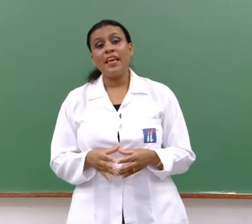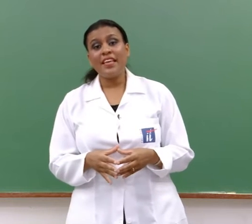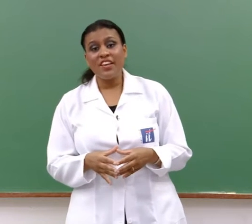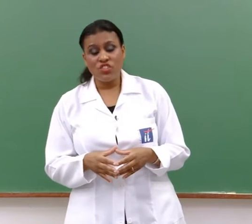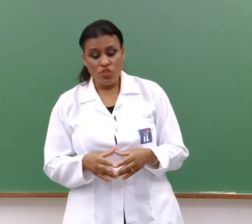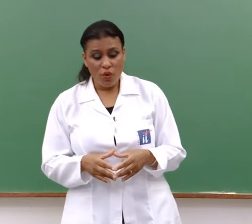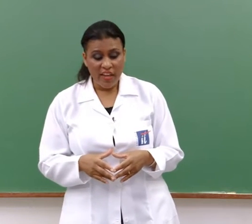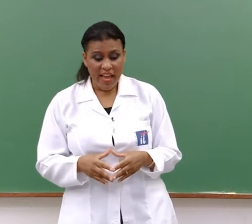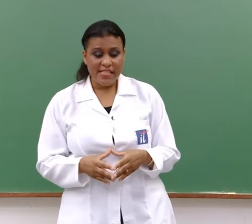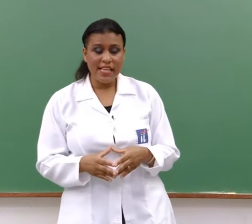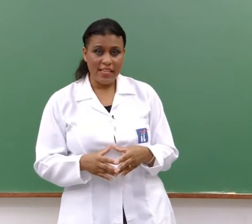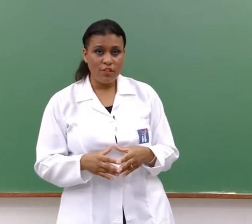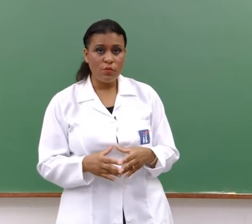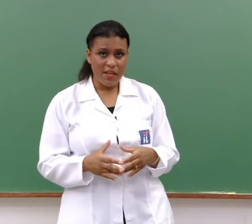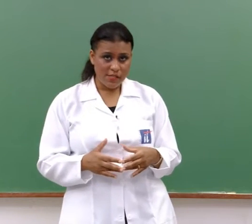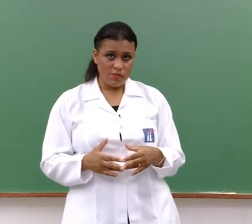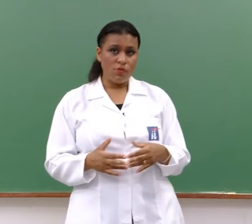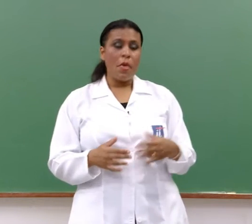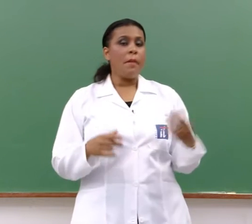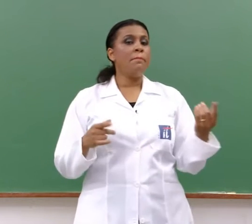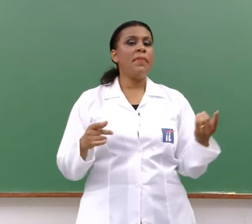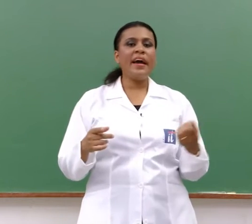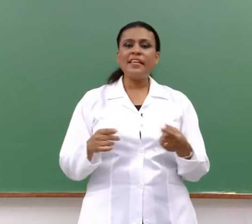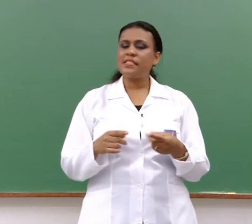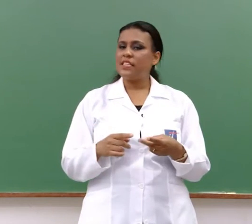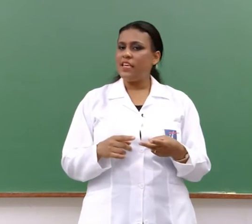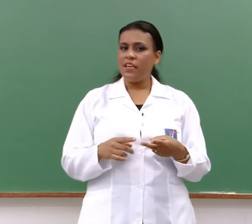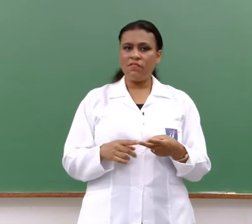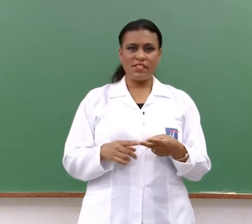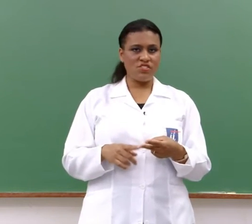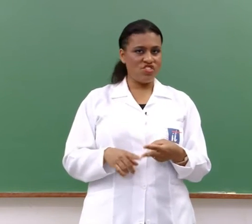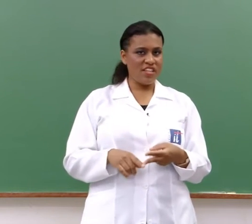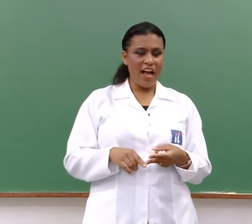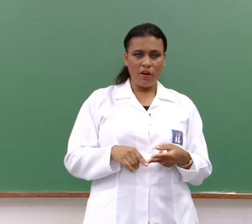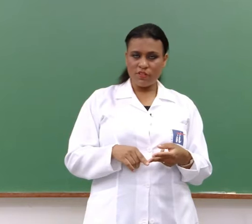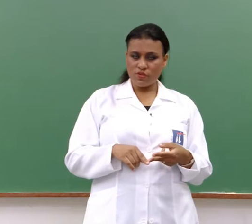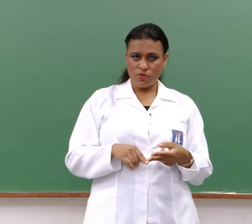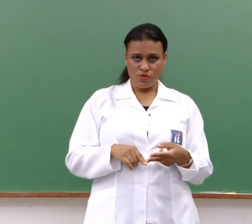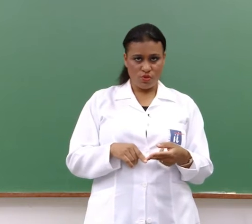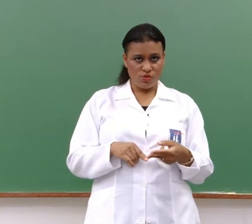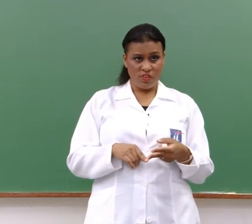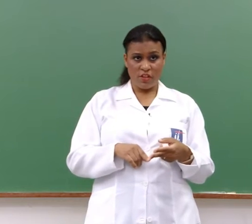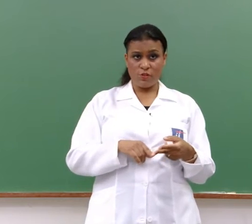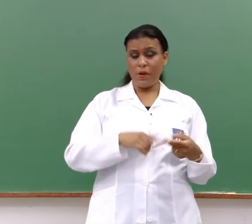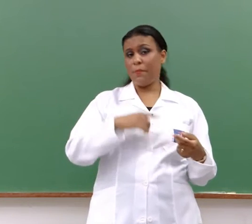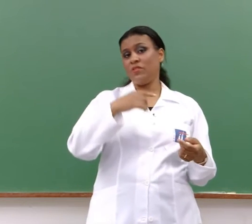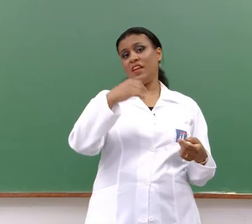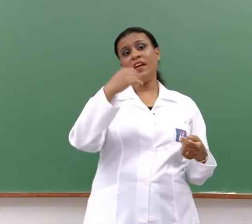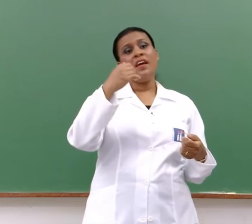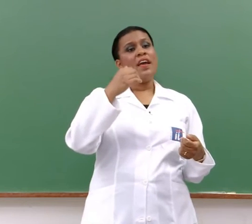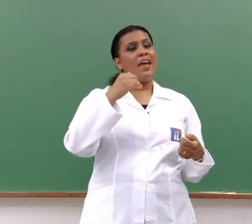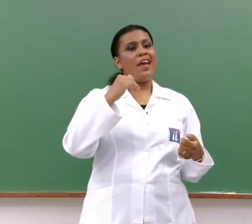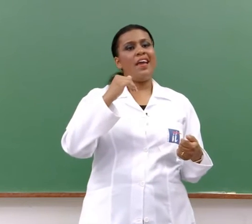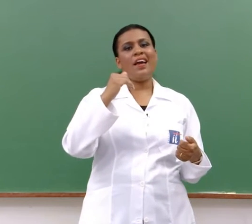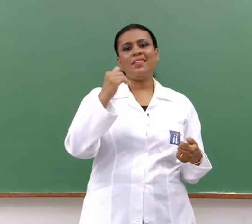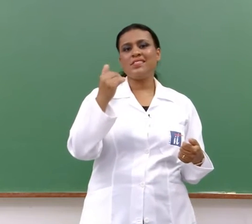que a gente conhece aqui no Brasil? Mães que iam assistir aulas com seus filhos para poder realizar